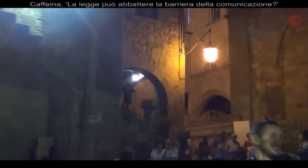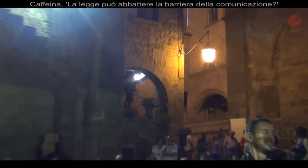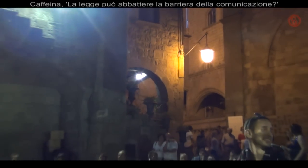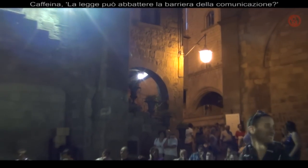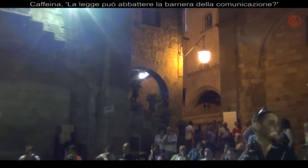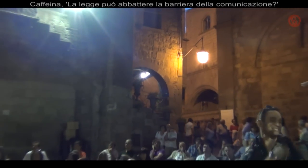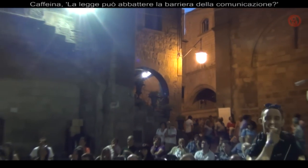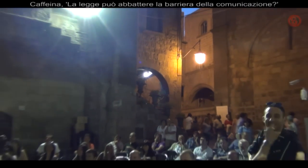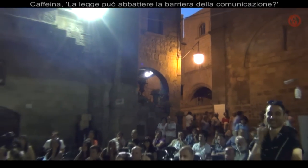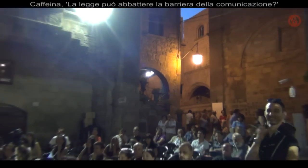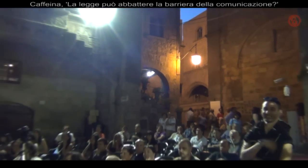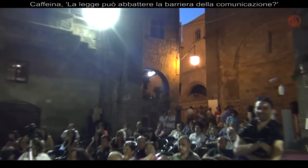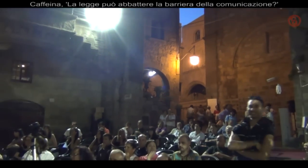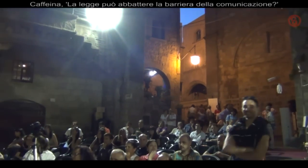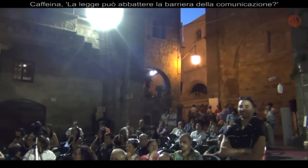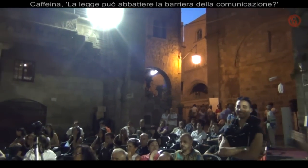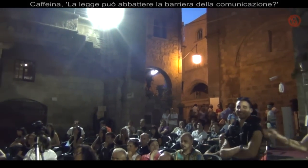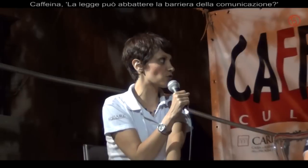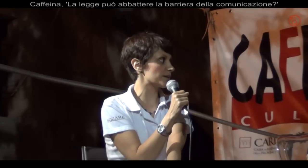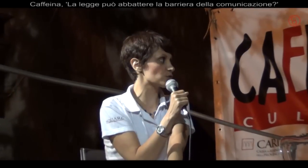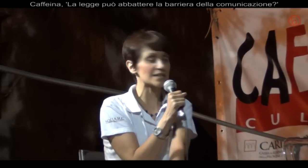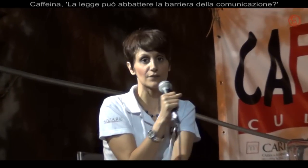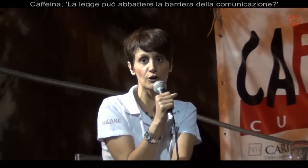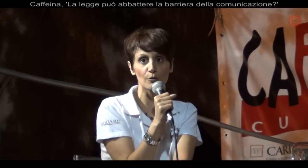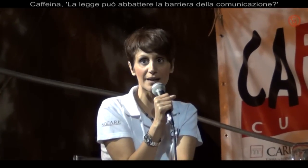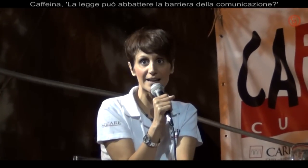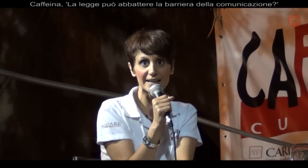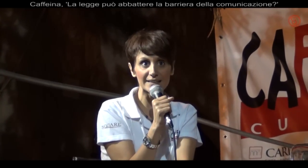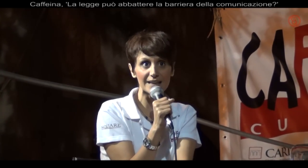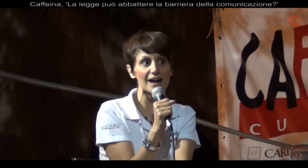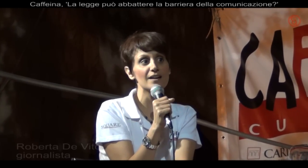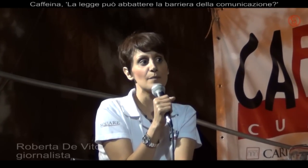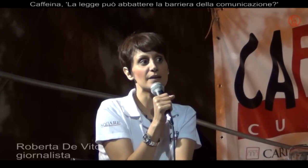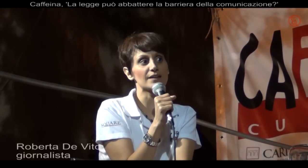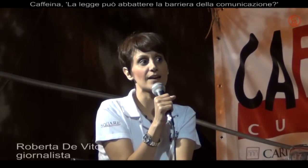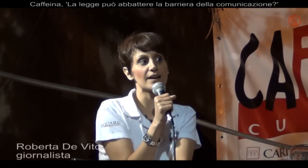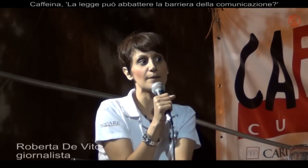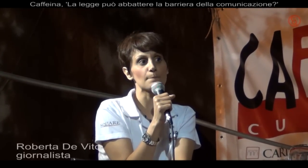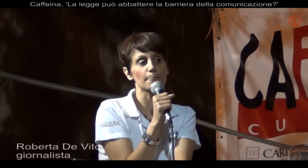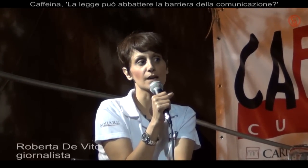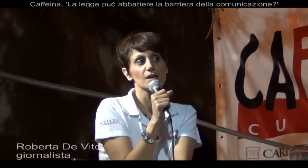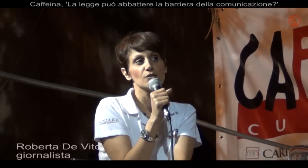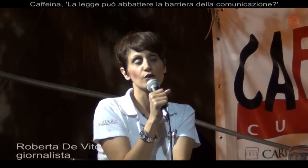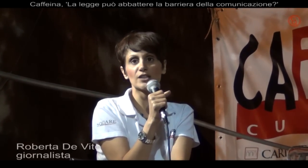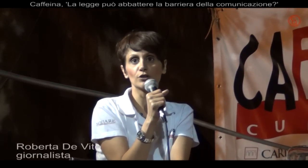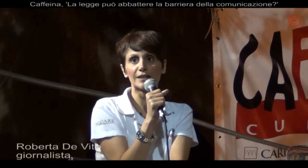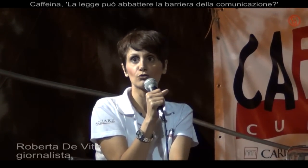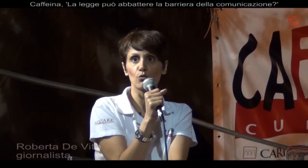stiamo conducendo come ENSA, come Osservatorio per la Legalità, perché non è soltanto